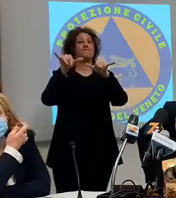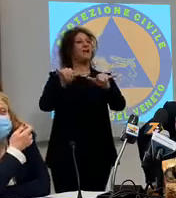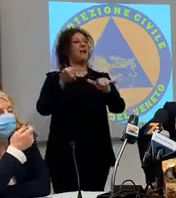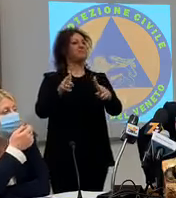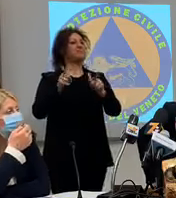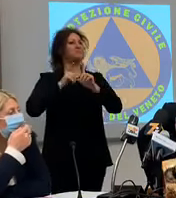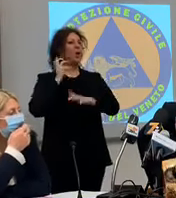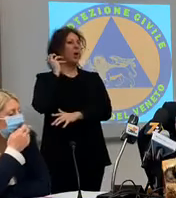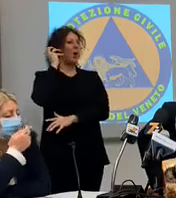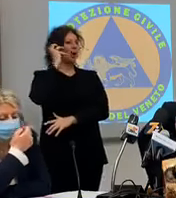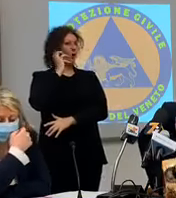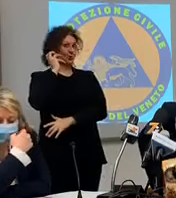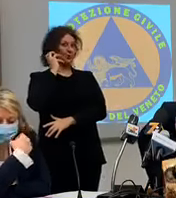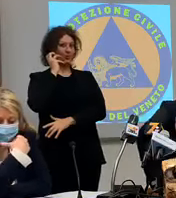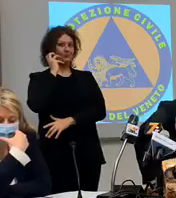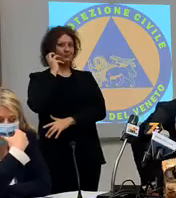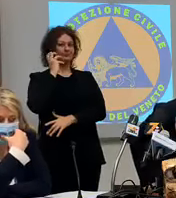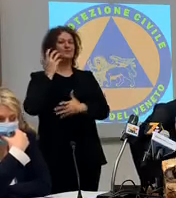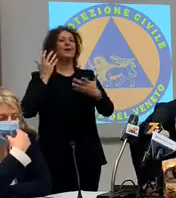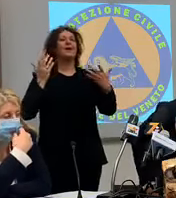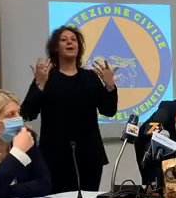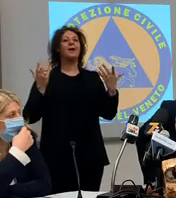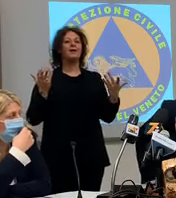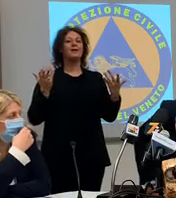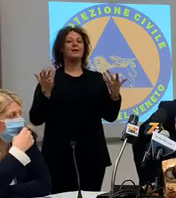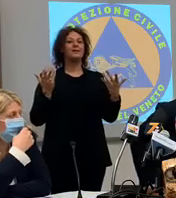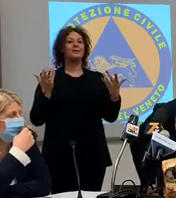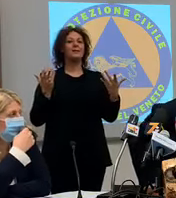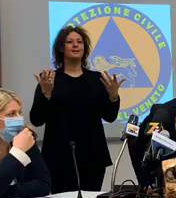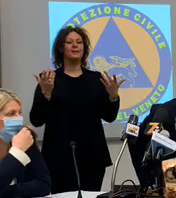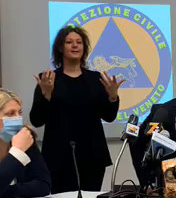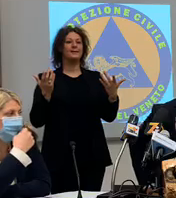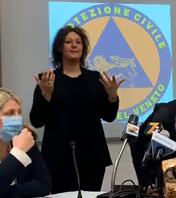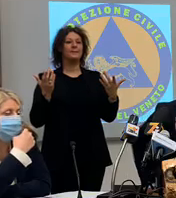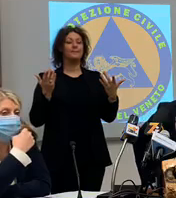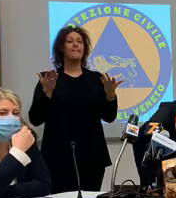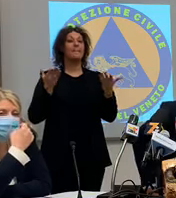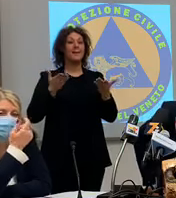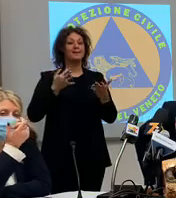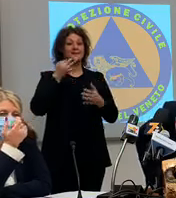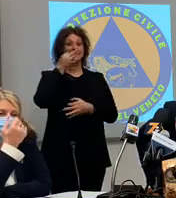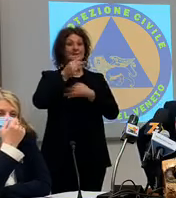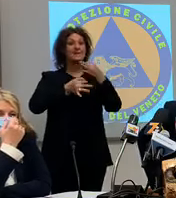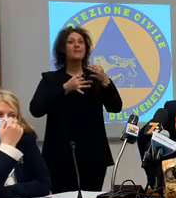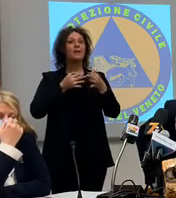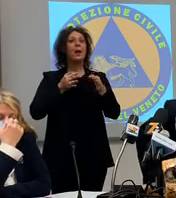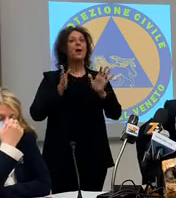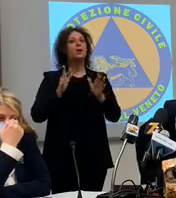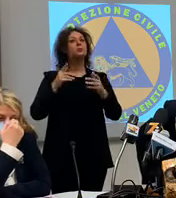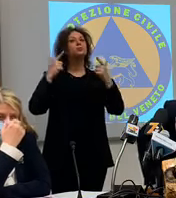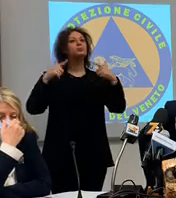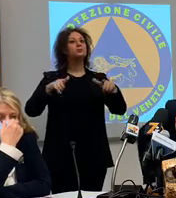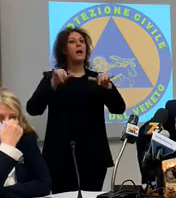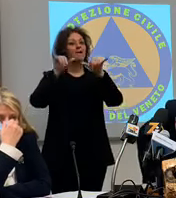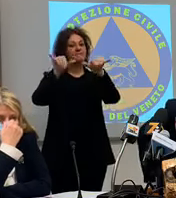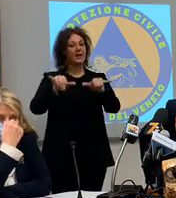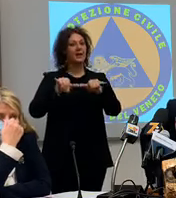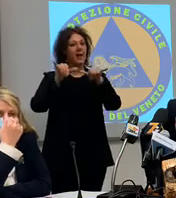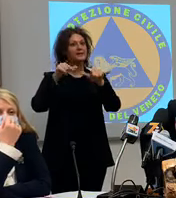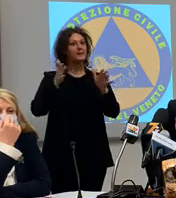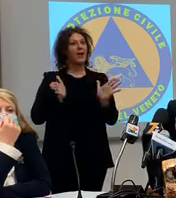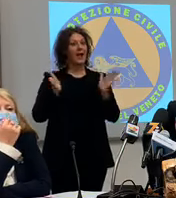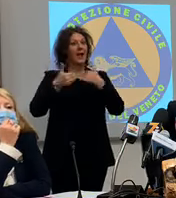cioè il tema di avere la ragione sociale e l'immagine di Venezia per la candidatura Voi capite che questa è una